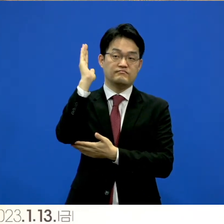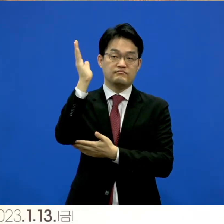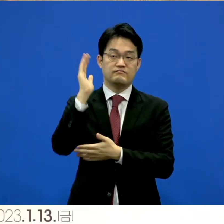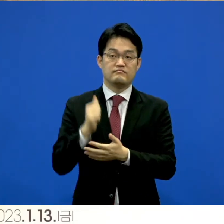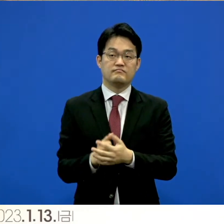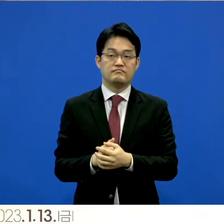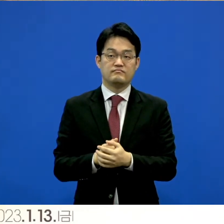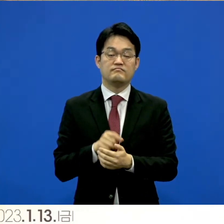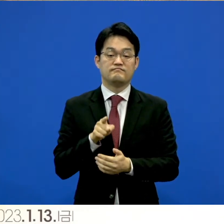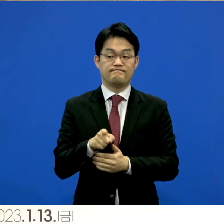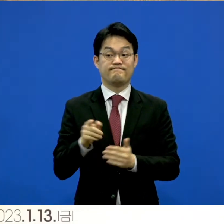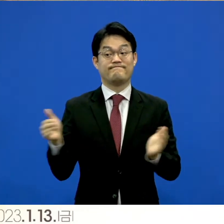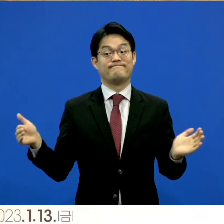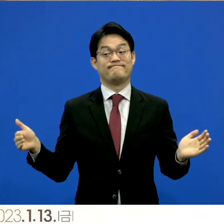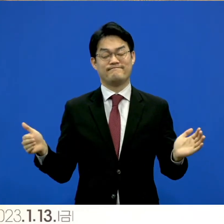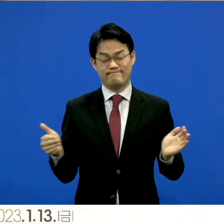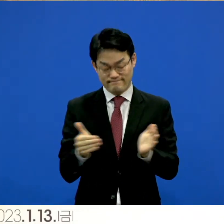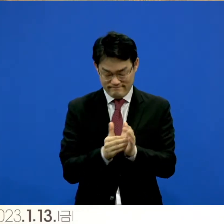이걸로